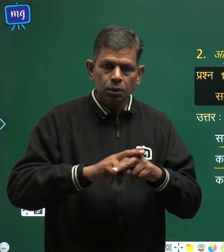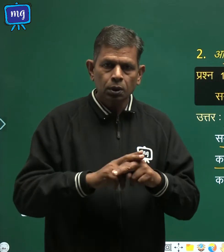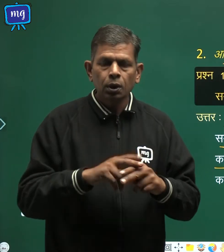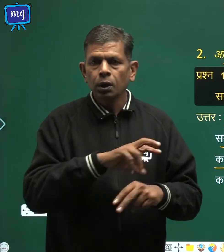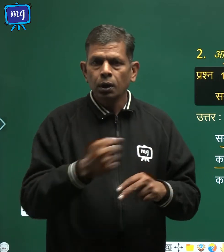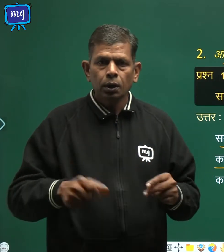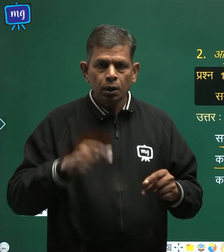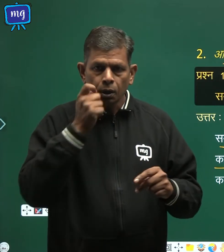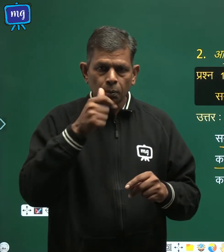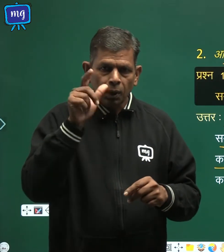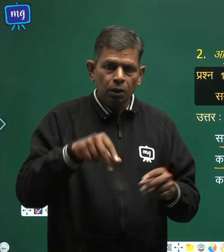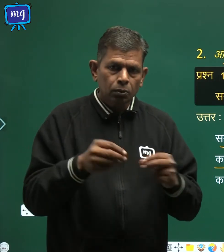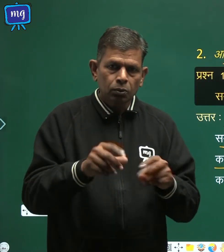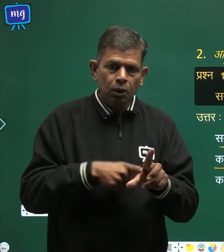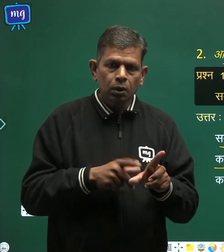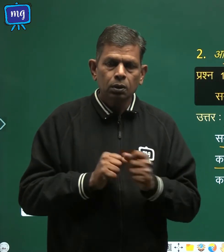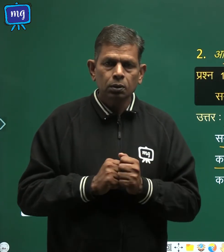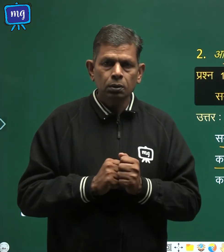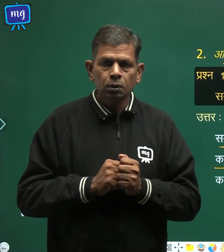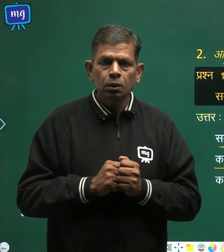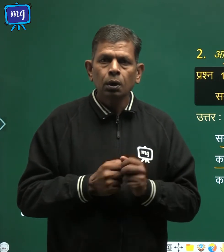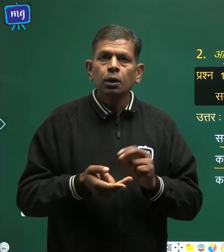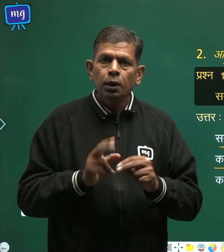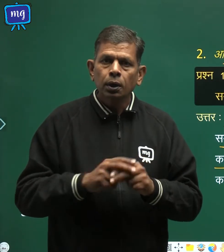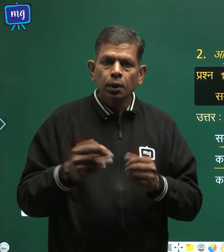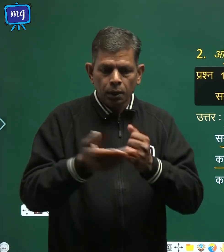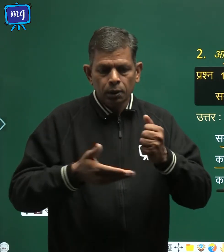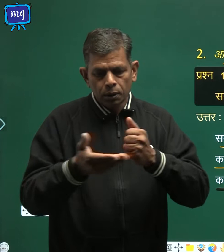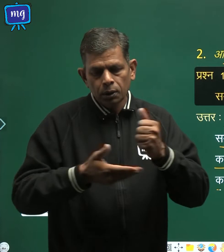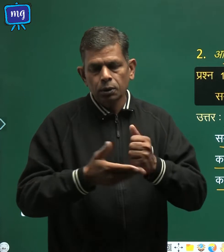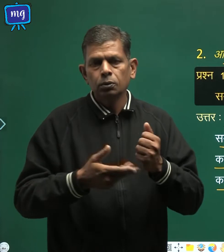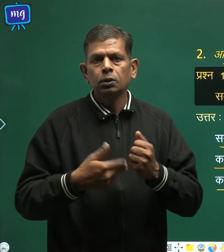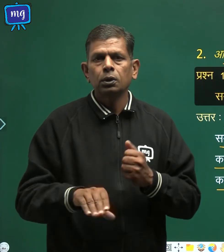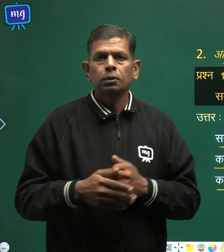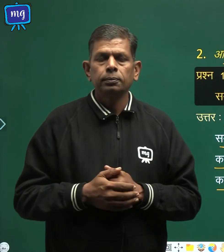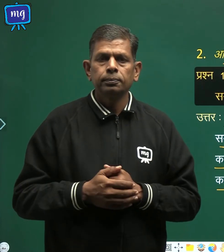या मानव द्वारा की गई कटाई से होता है।